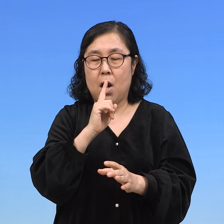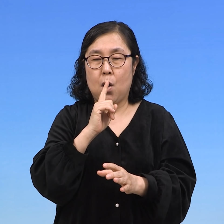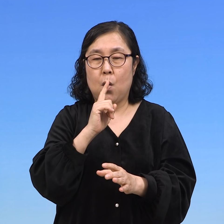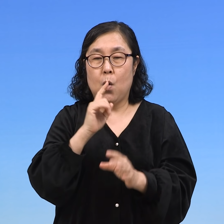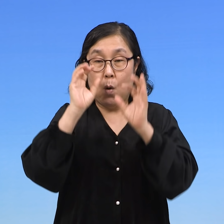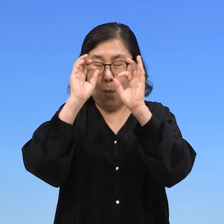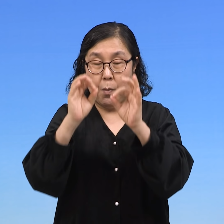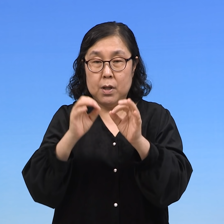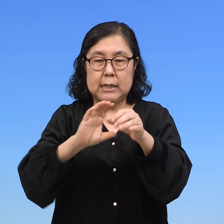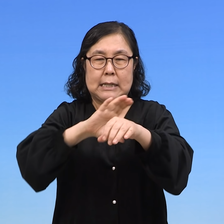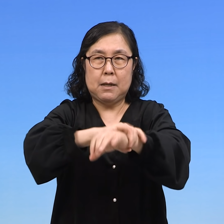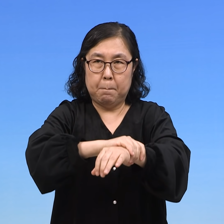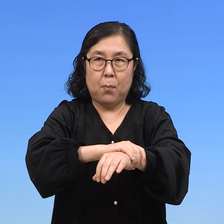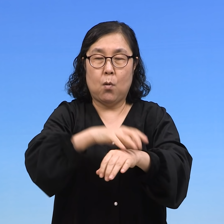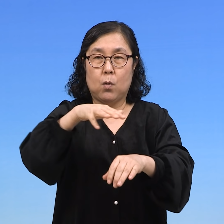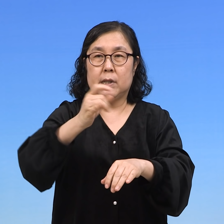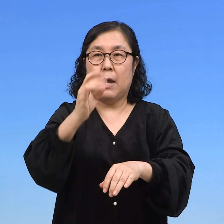체포 수준에